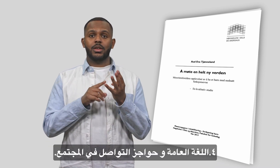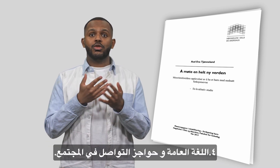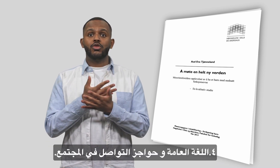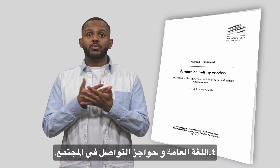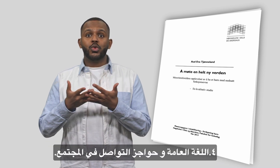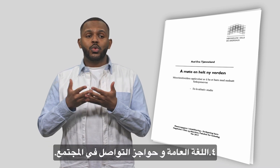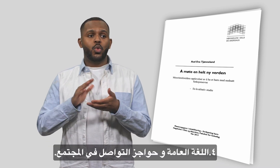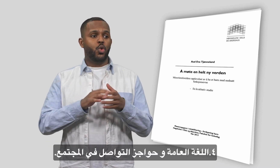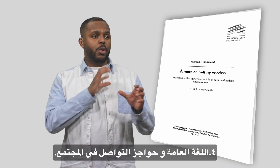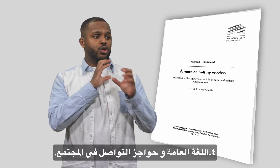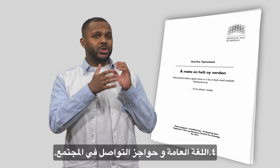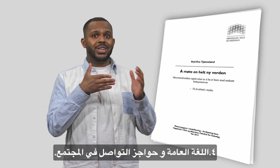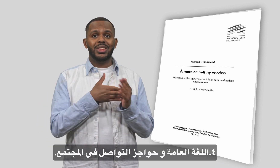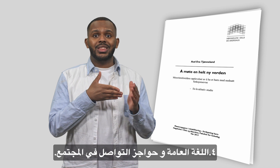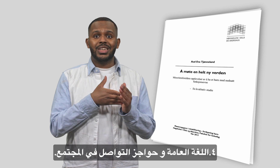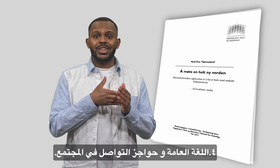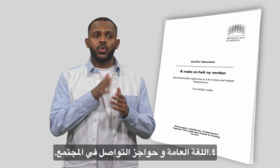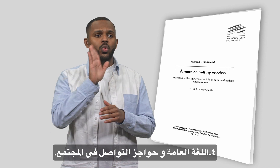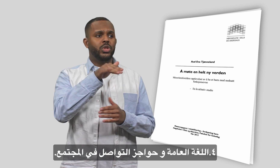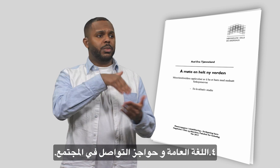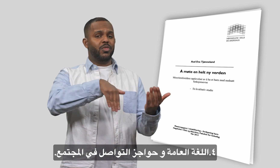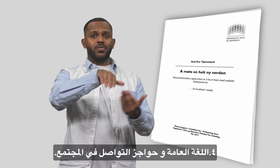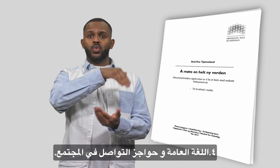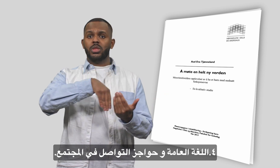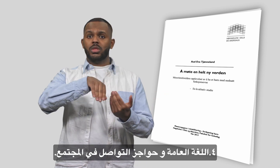رابعاً، اللغة العامة وحواجز التواصل في المجتمع.